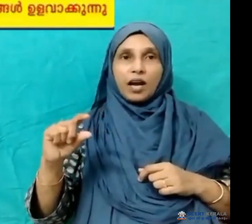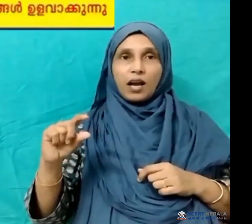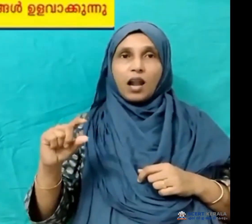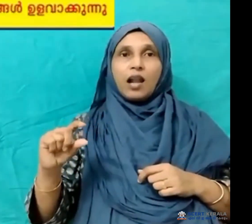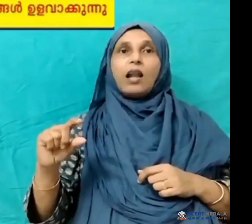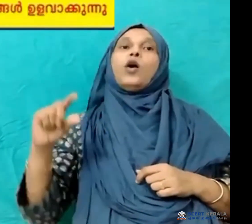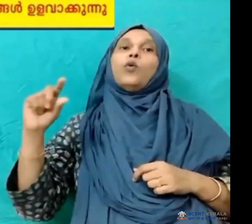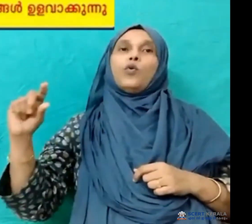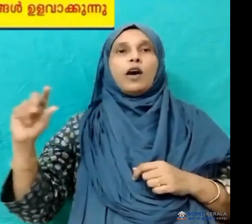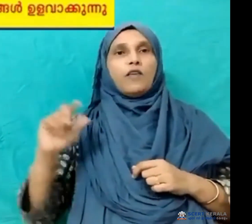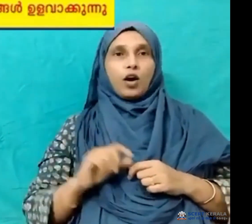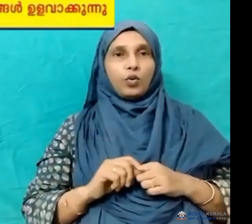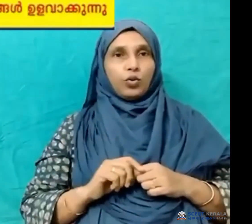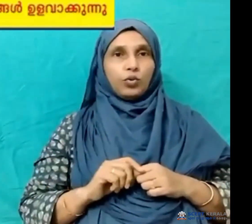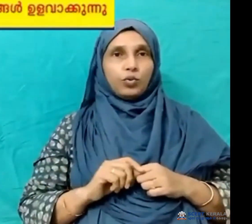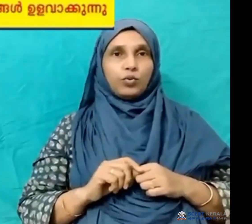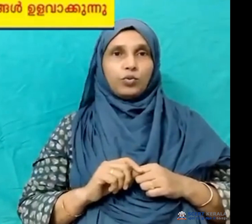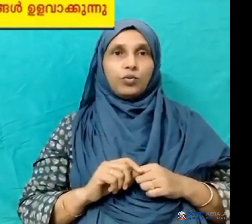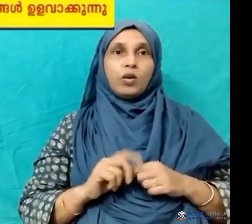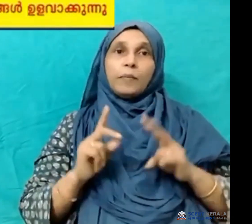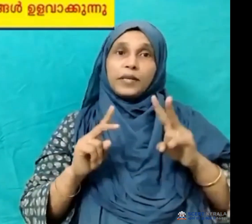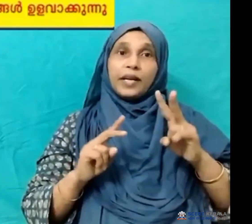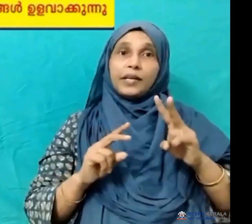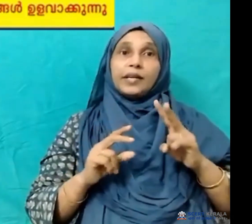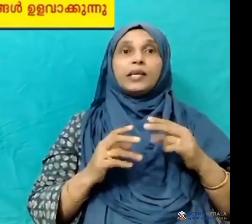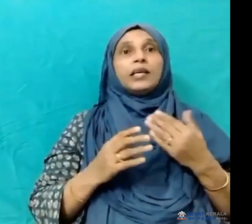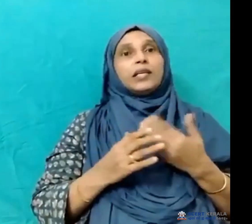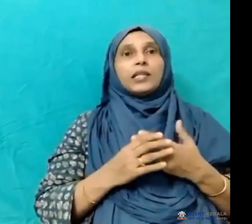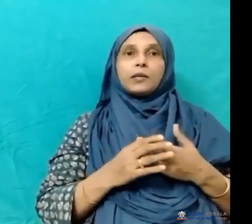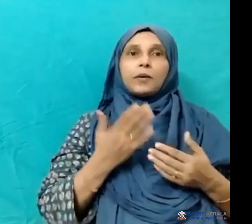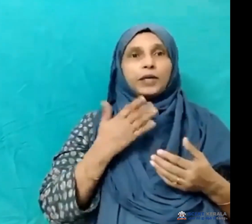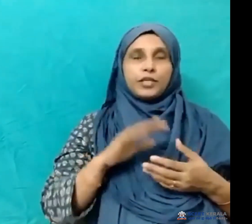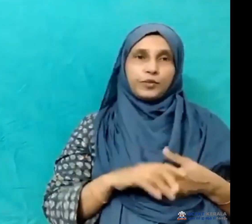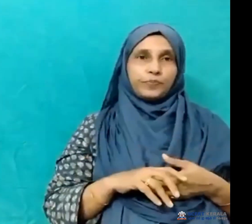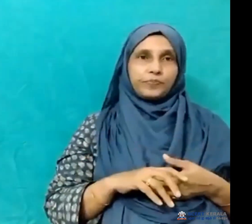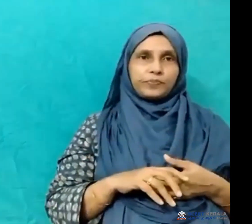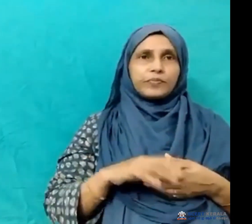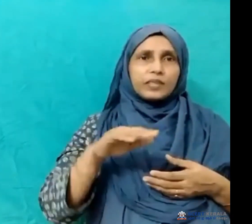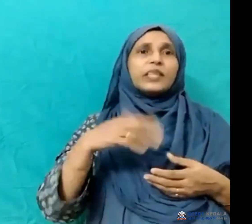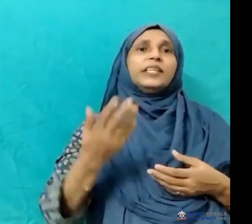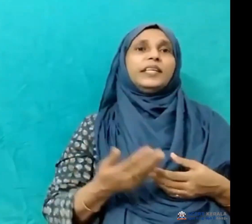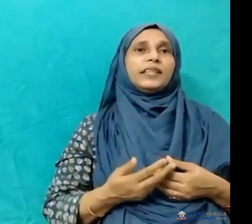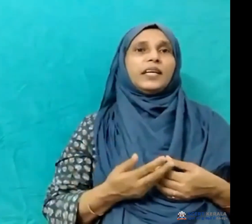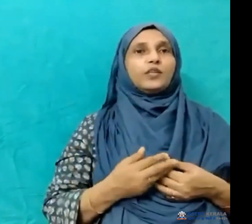ഇന്ദ്രിയാനുഭവങ്ങൾ ഉളവാക്കുന്നു. ഇപ്പൊ രണ്ട് ധർമ്മം പഠിച്ചു, ഇനി എന്താണ്